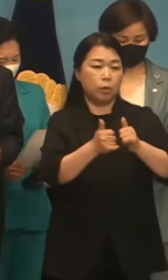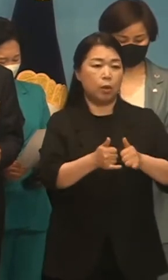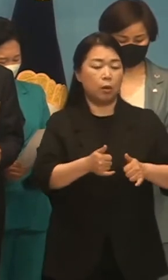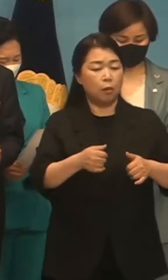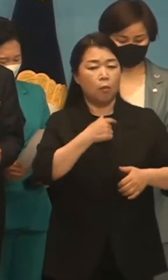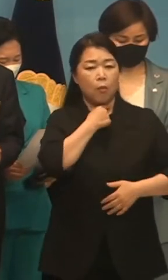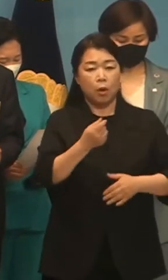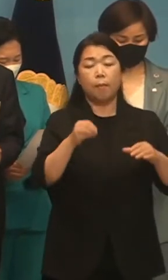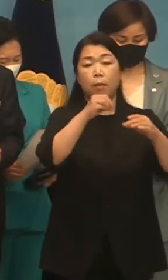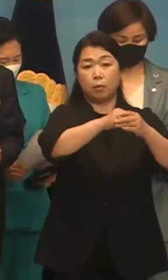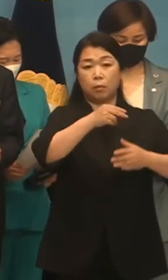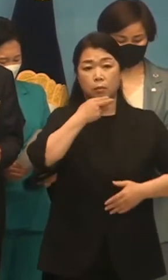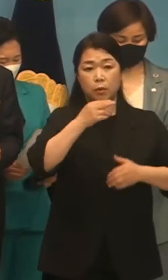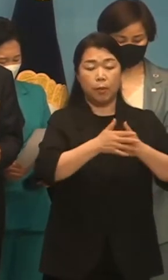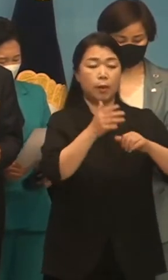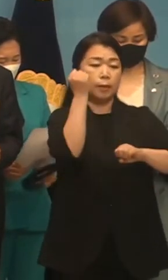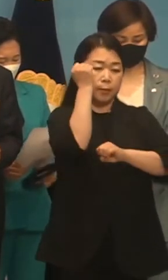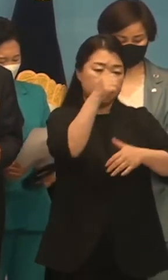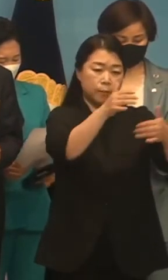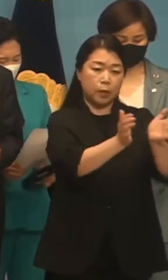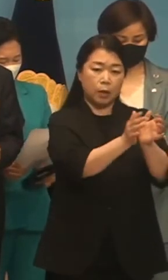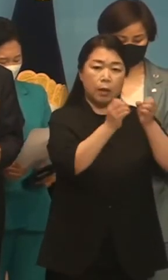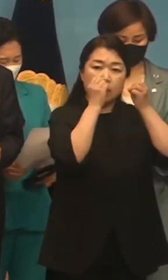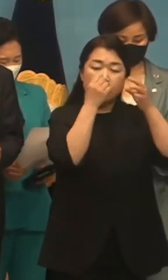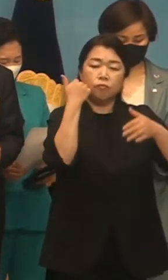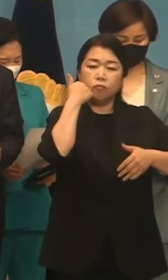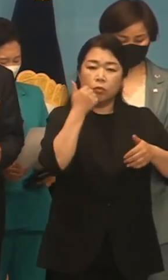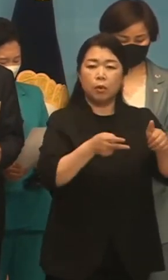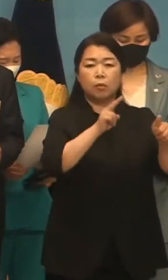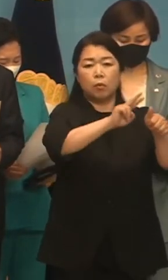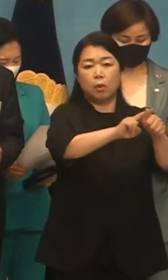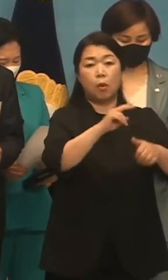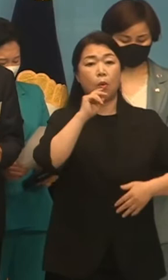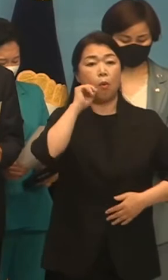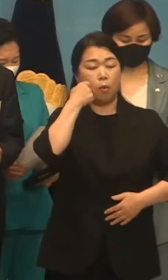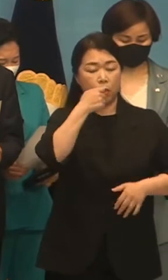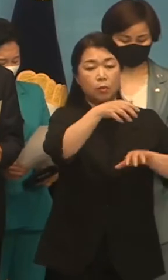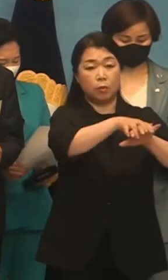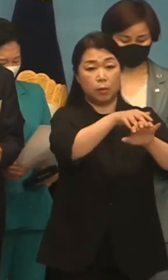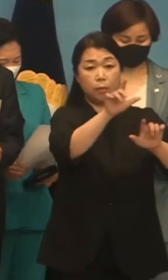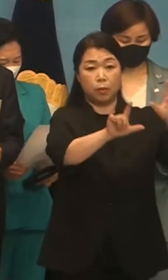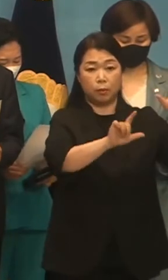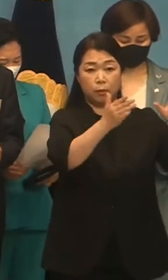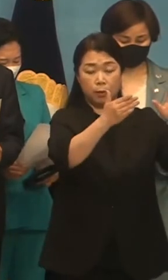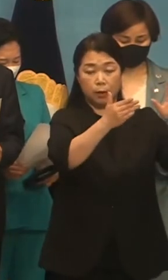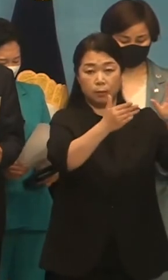반영되지 못하고 당내 기반이 없는 새로운 인물들이 도전하기 어려운 구조입니다.